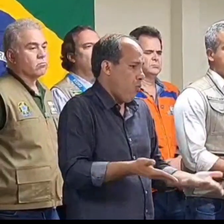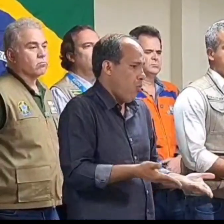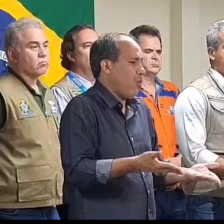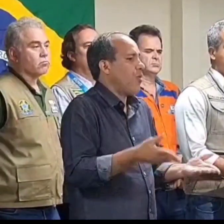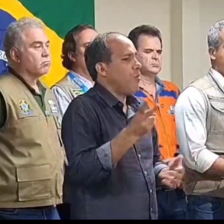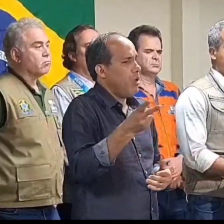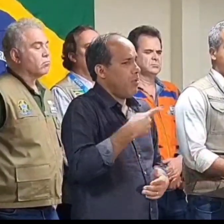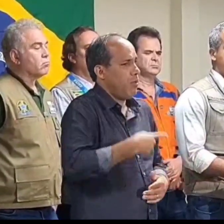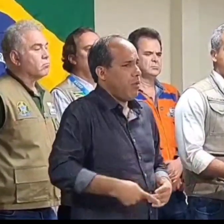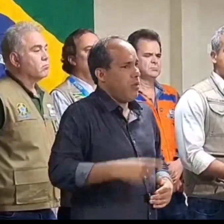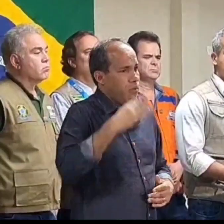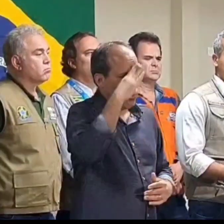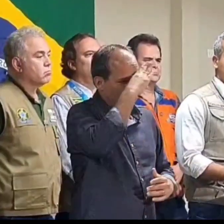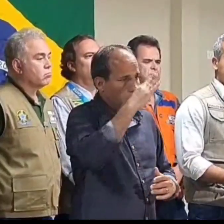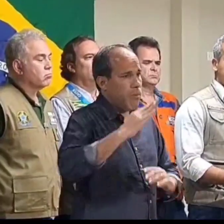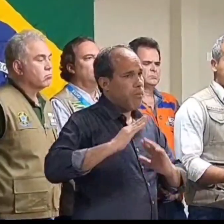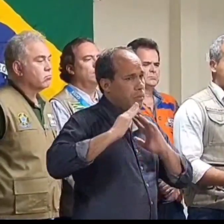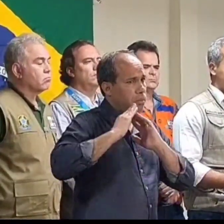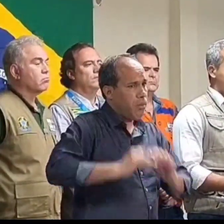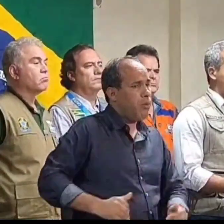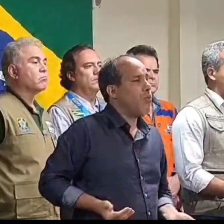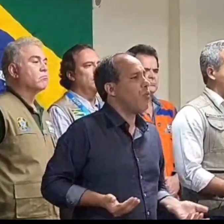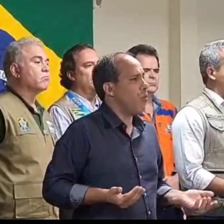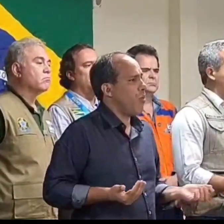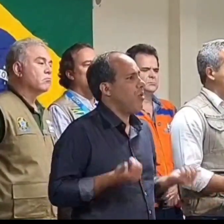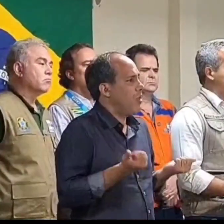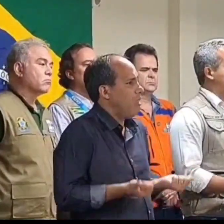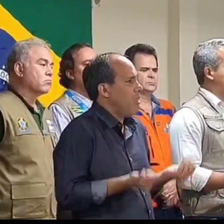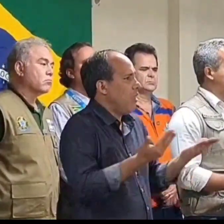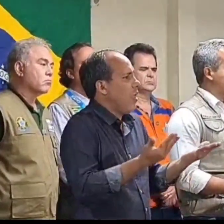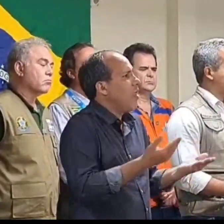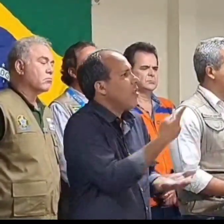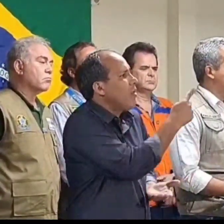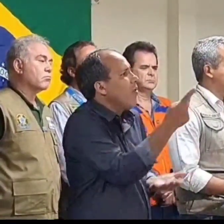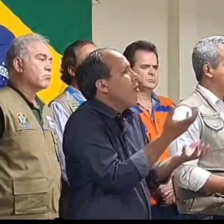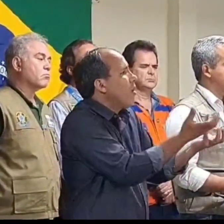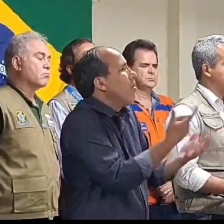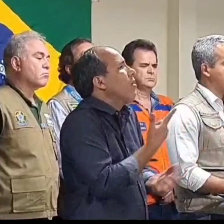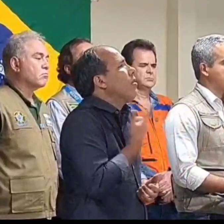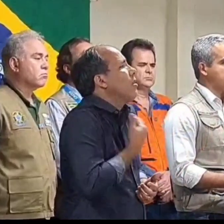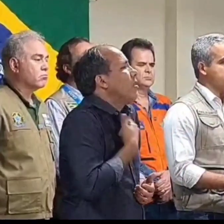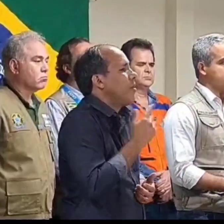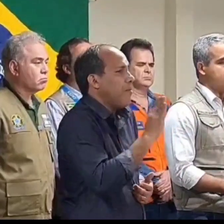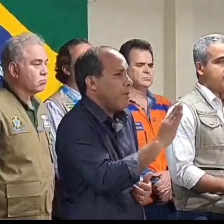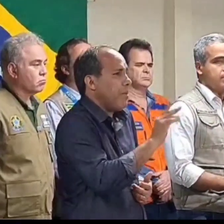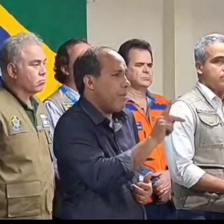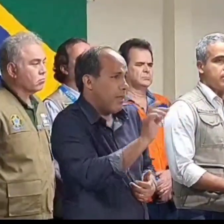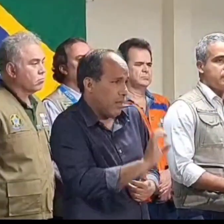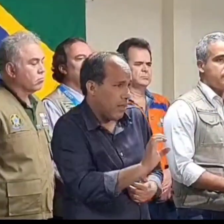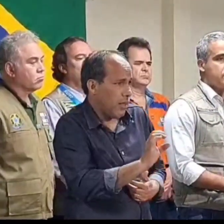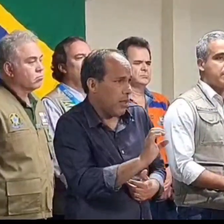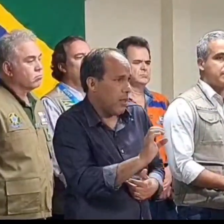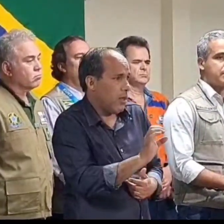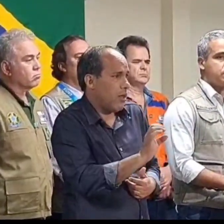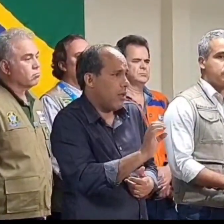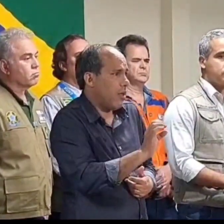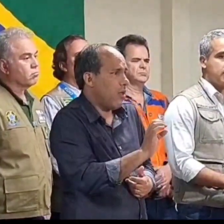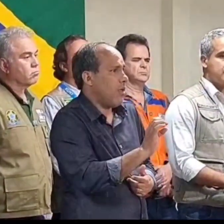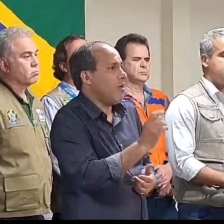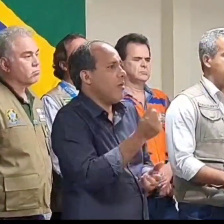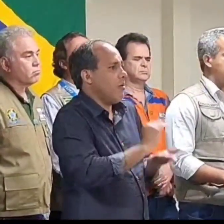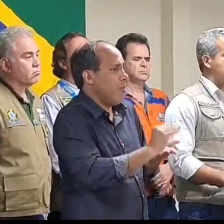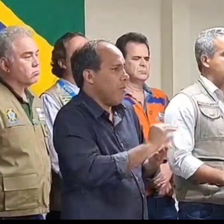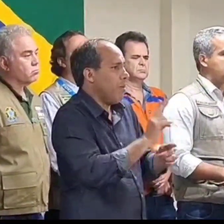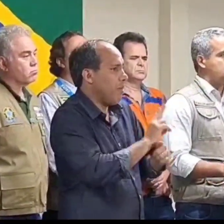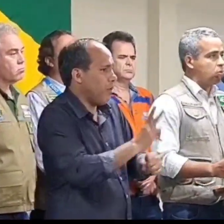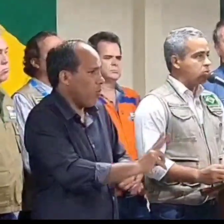determinação do presidente Bolsonaro, vamos colocar à disposição daqueles que desejarem, os beneficiários do BPC, o benefício de prestação